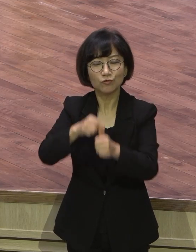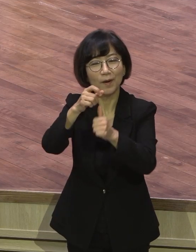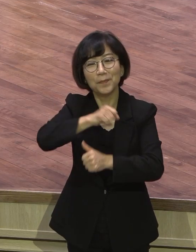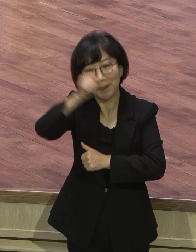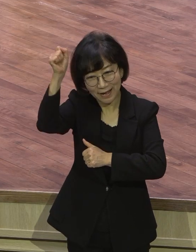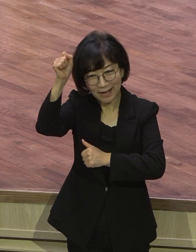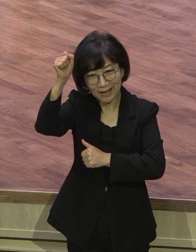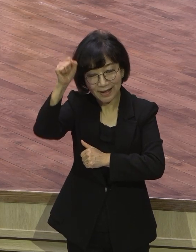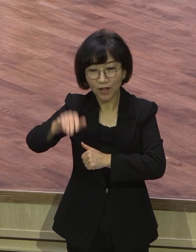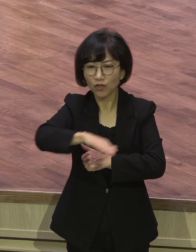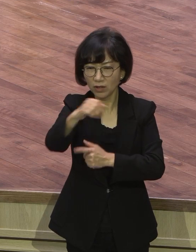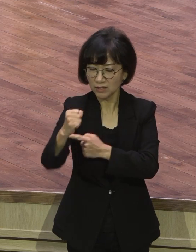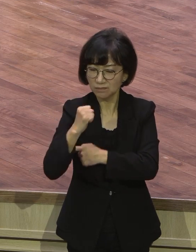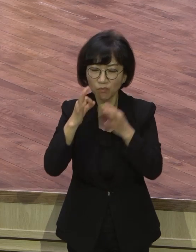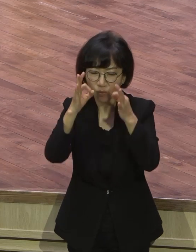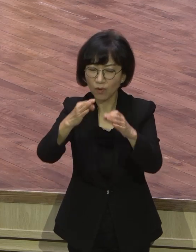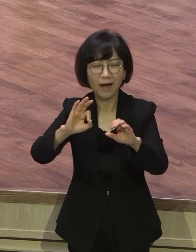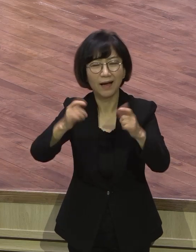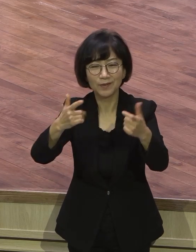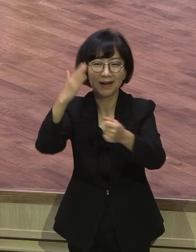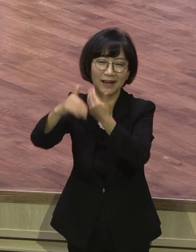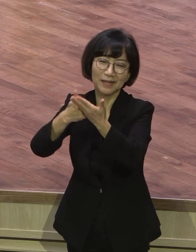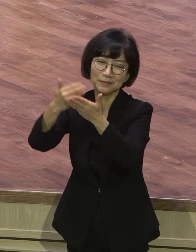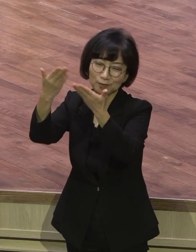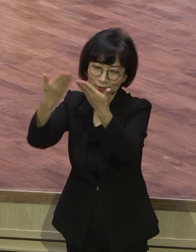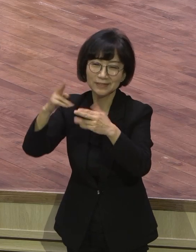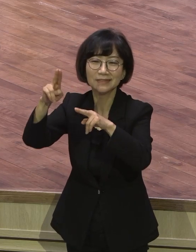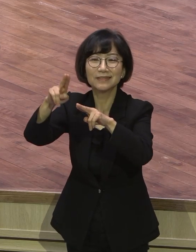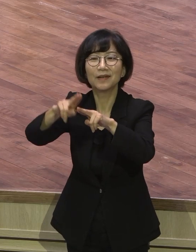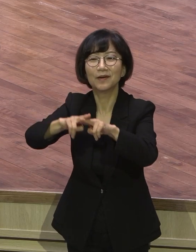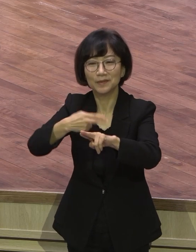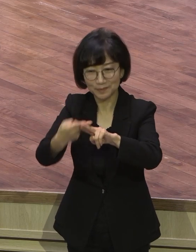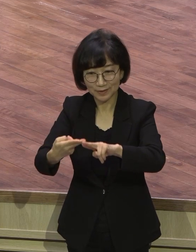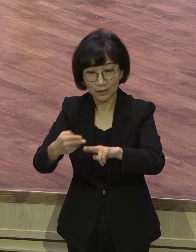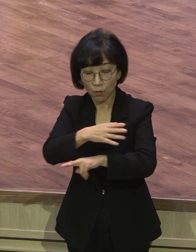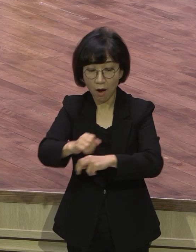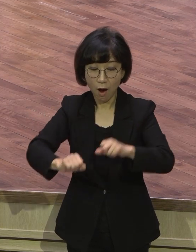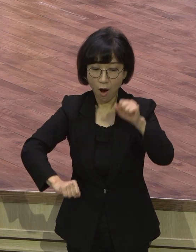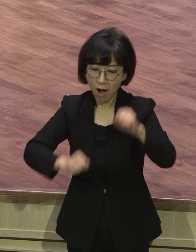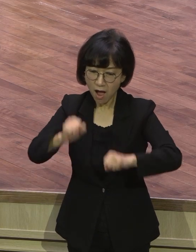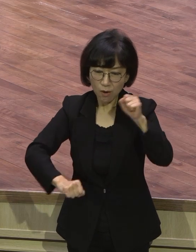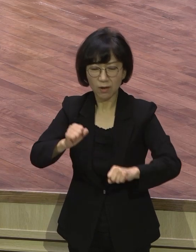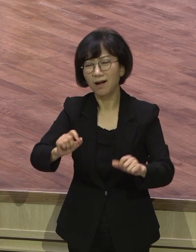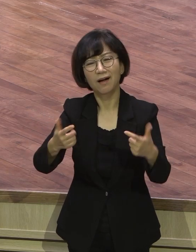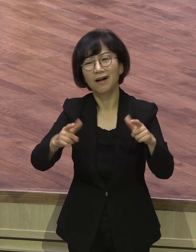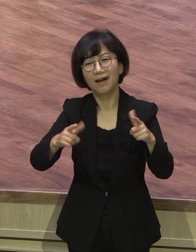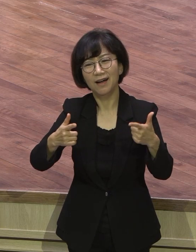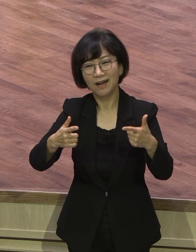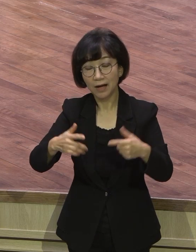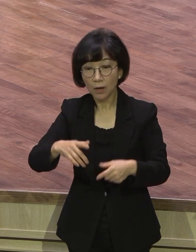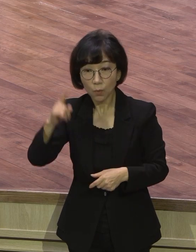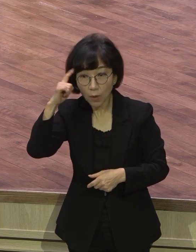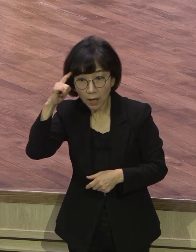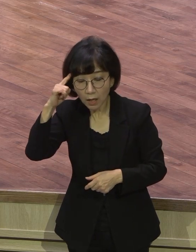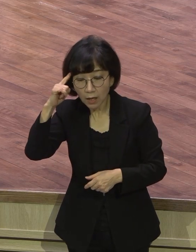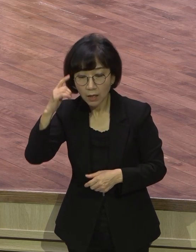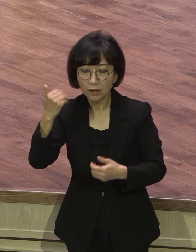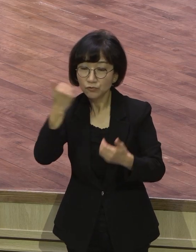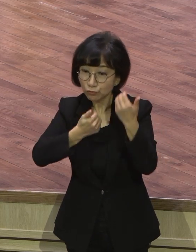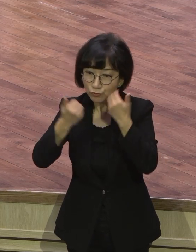너에게서 난 것이 아니오. 하나님의 선물이라. 행위에서 난 것이 아니니 행위가 아니에요. 누구든지